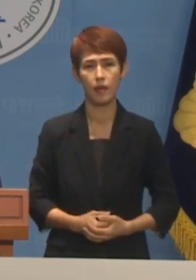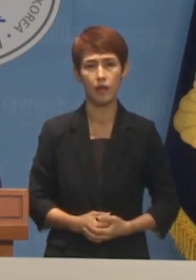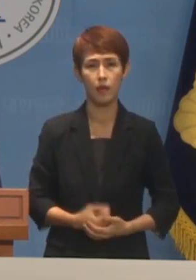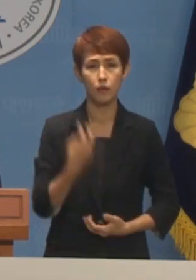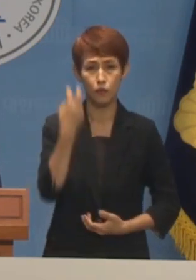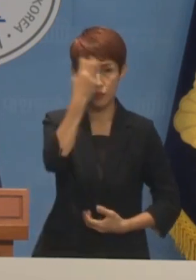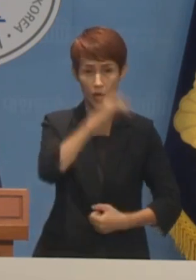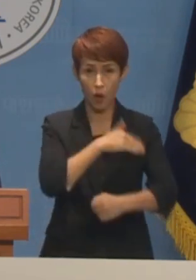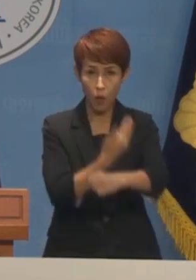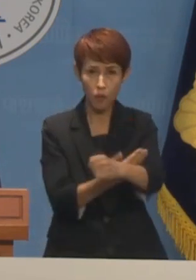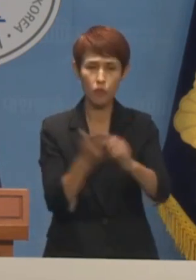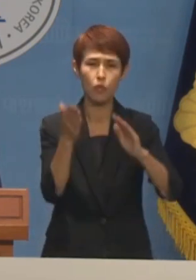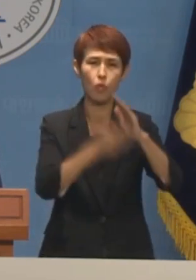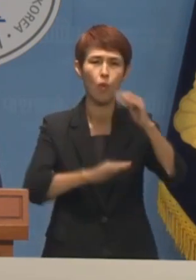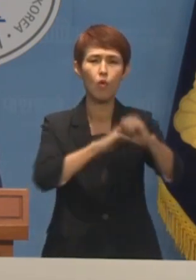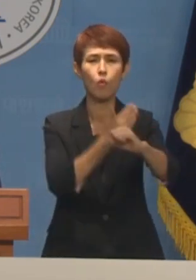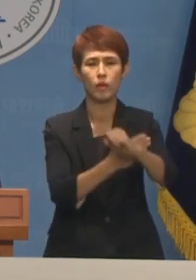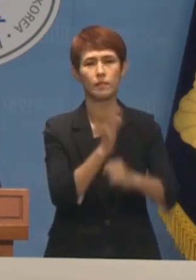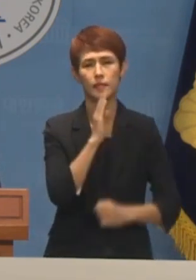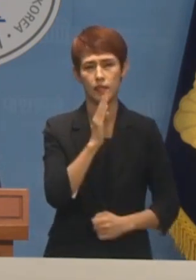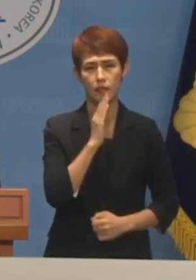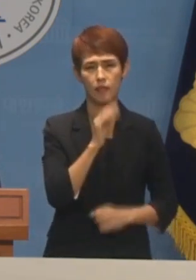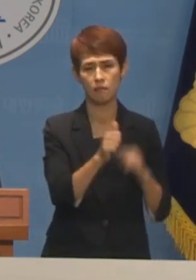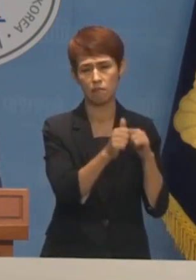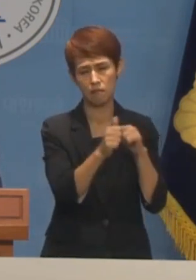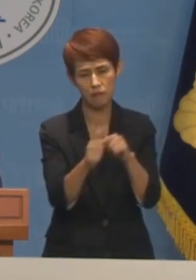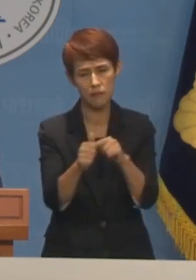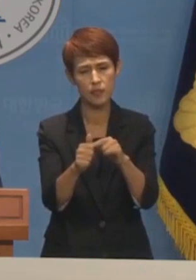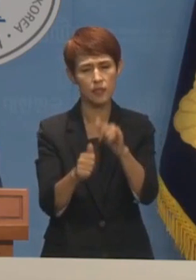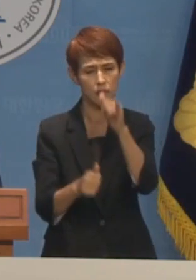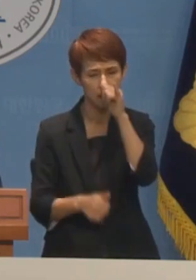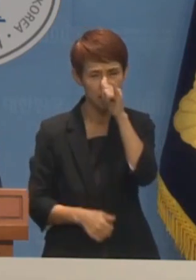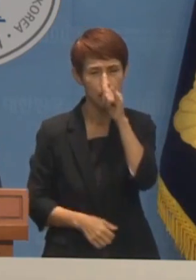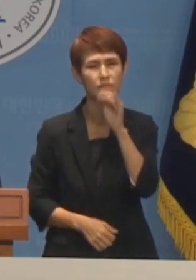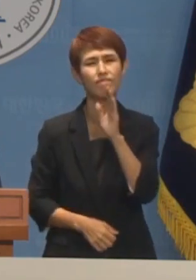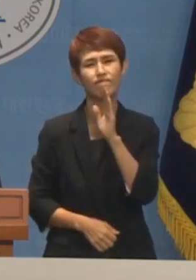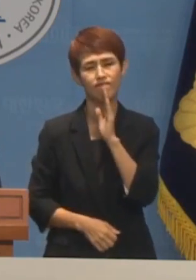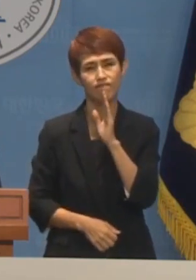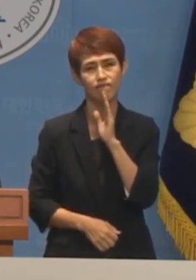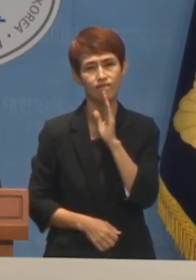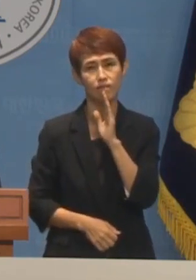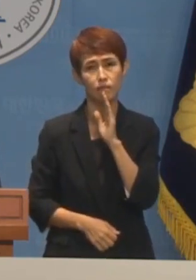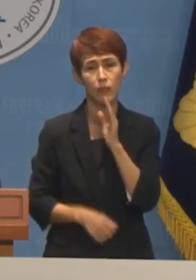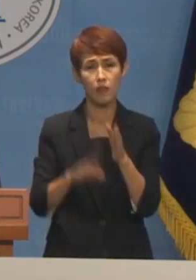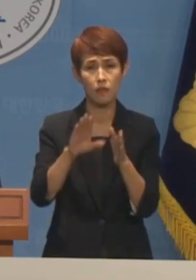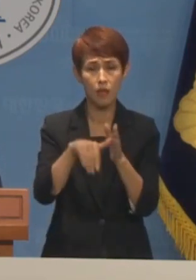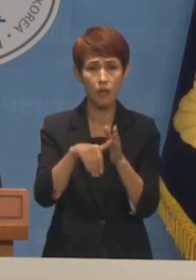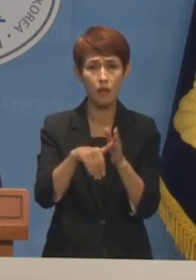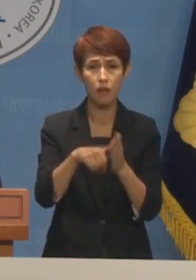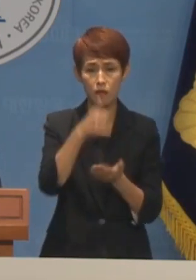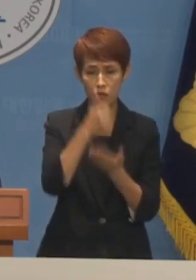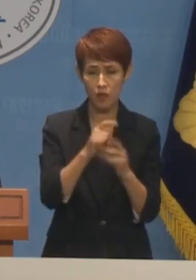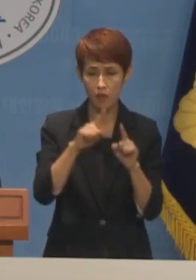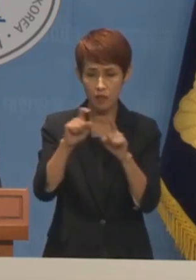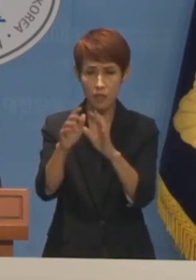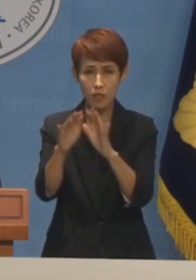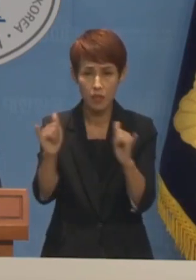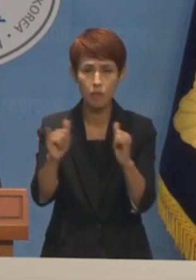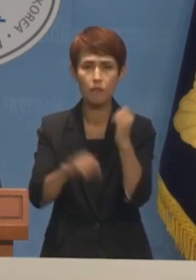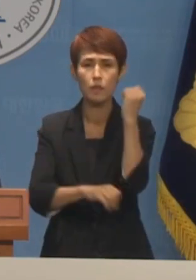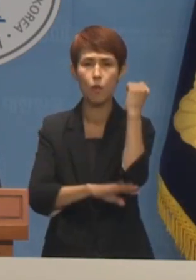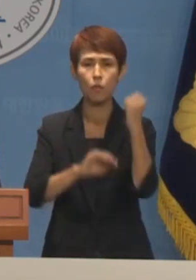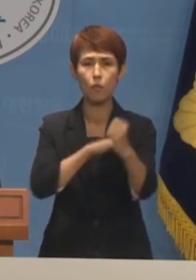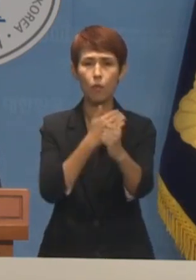수사권은 엄연히 공권력입니다. 일정 부분 강제력이 작용하는 것은 필연이고 그 과정에서 피의자의 기본권